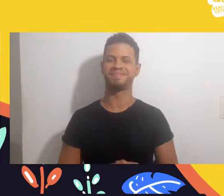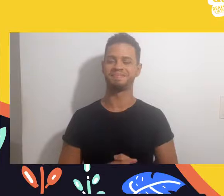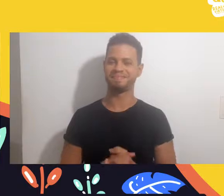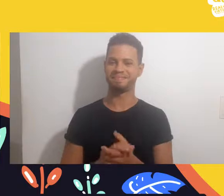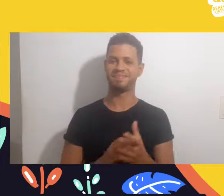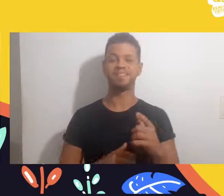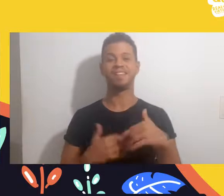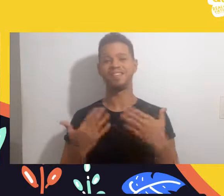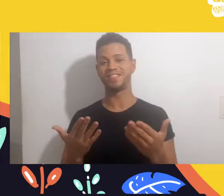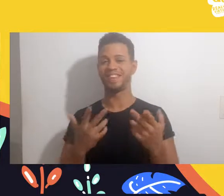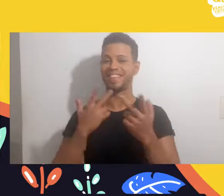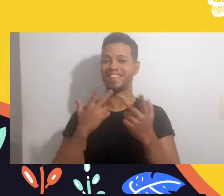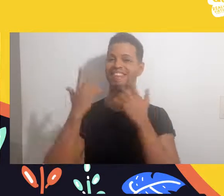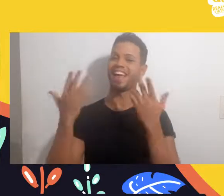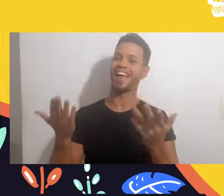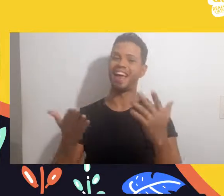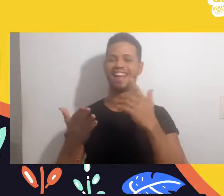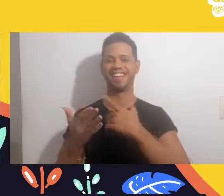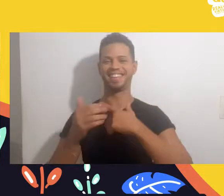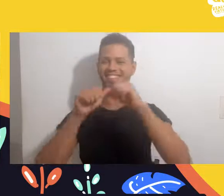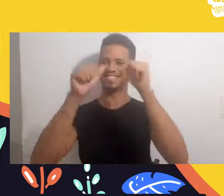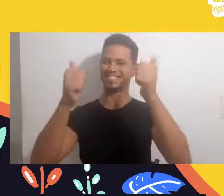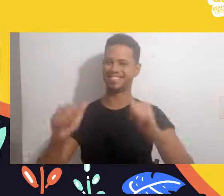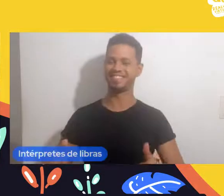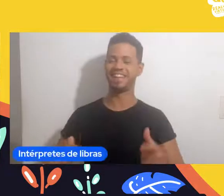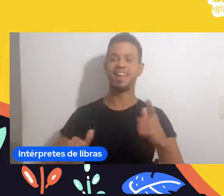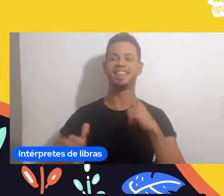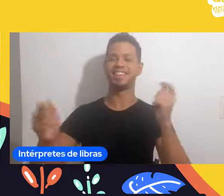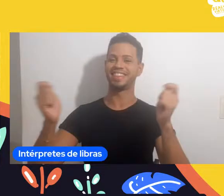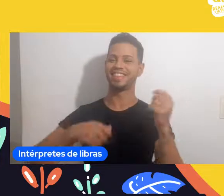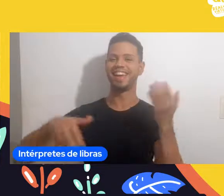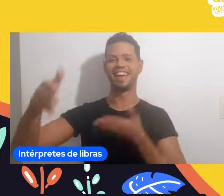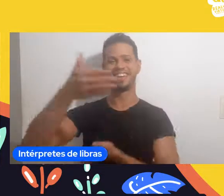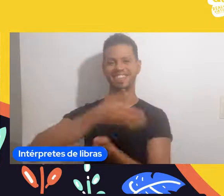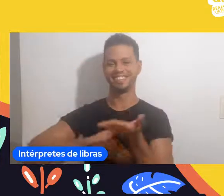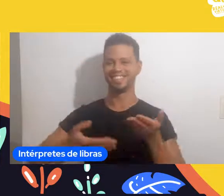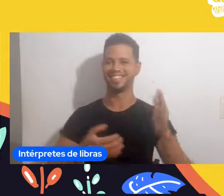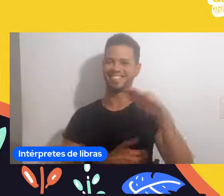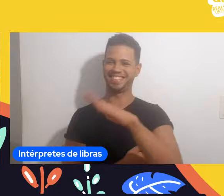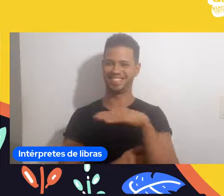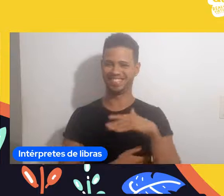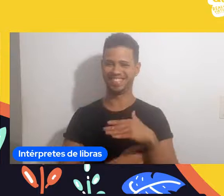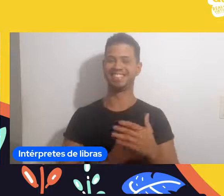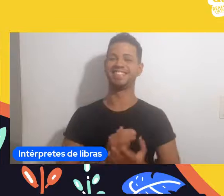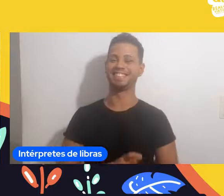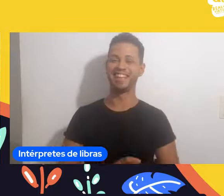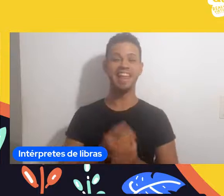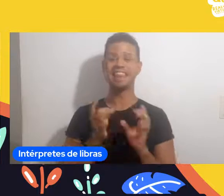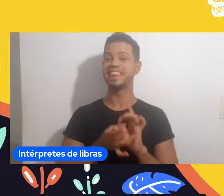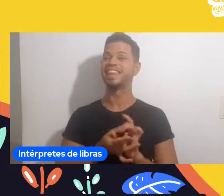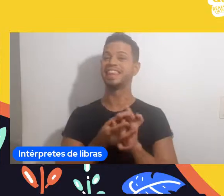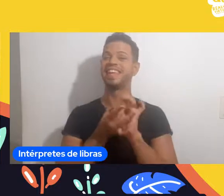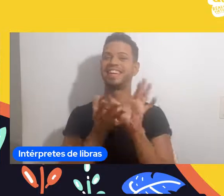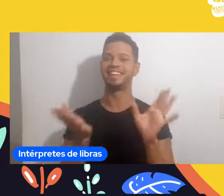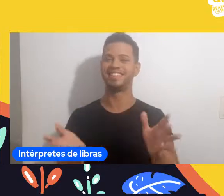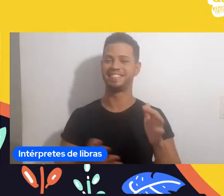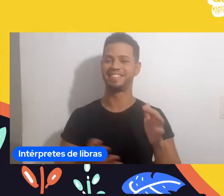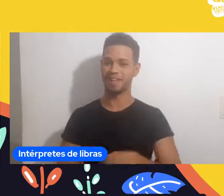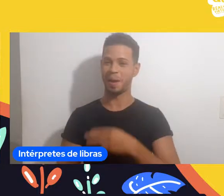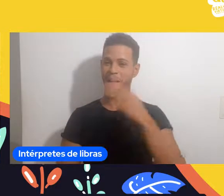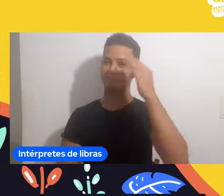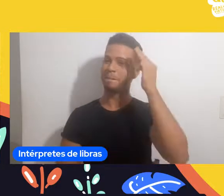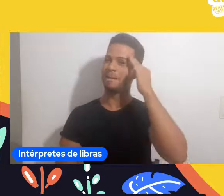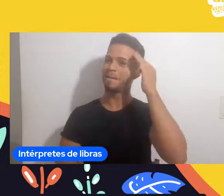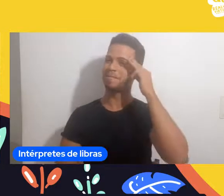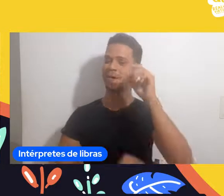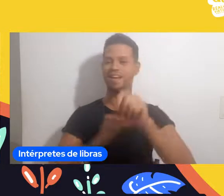o artístico, para envolver a criança e deixá-lo com memórias de um